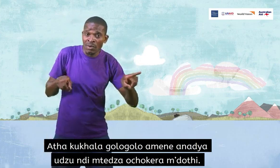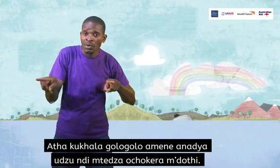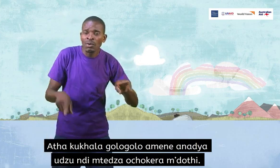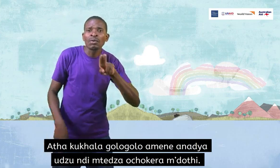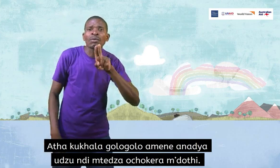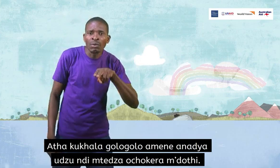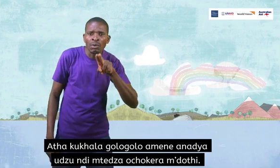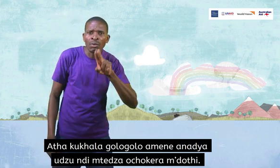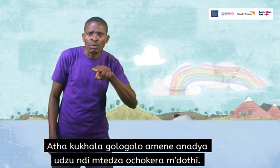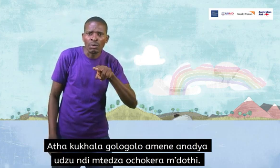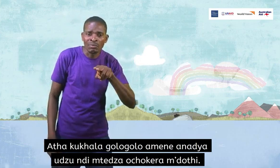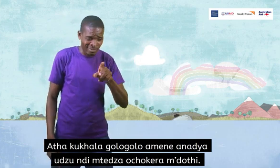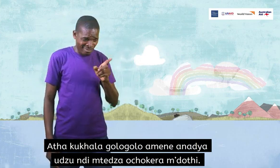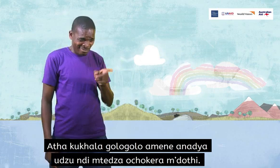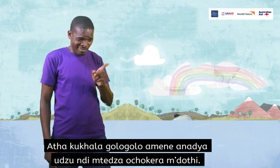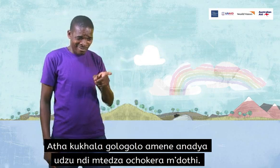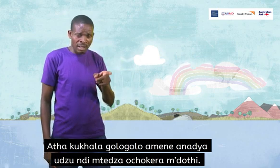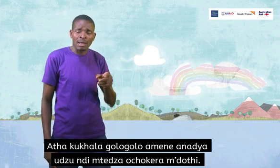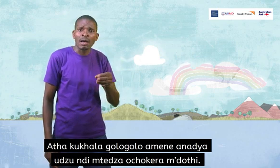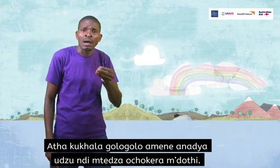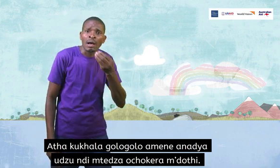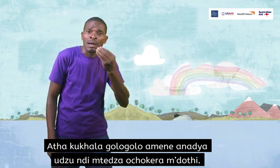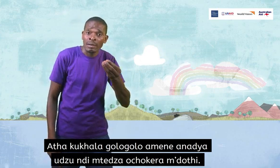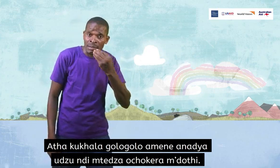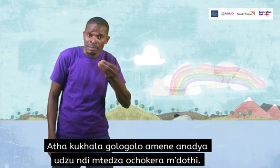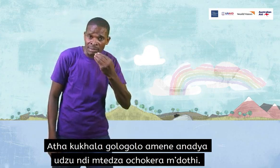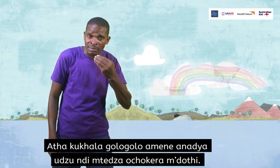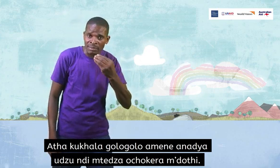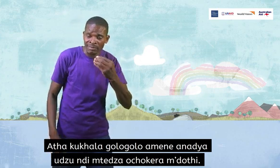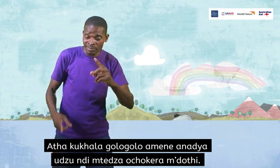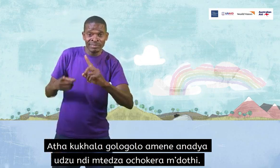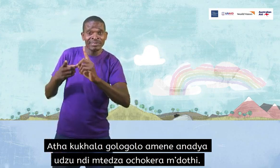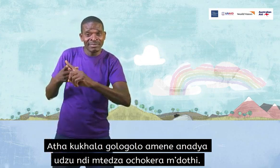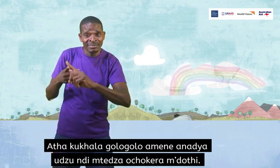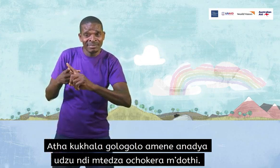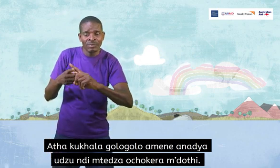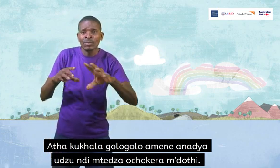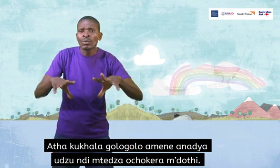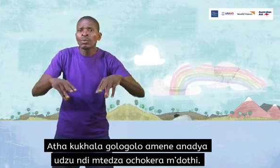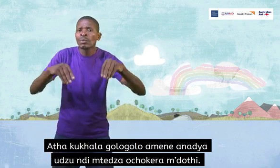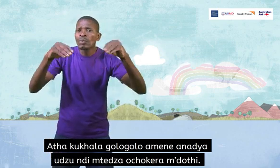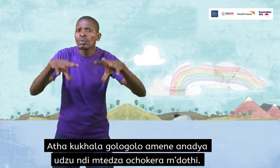atha kukhala gologolo amene anadya udzu ndi mteza wochokera mu dothi.